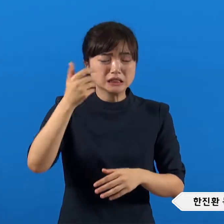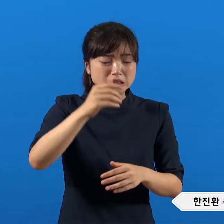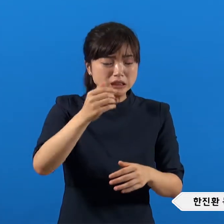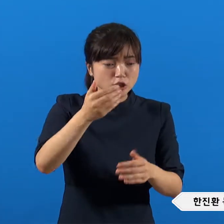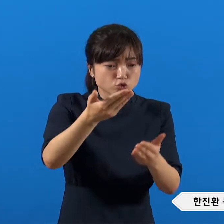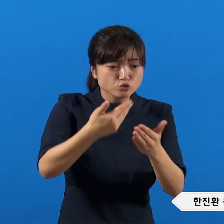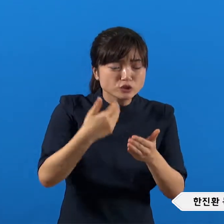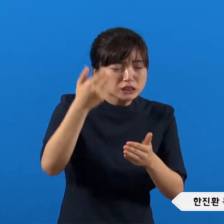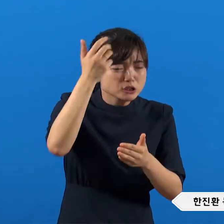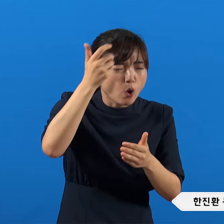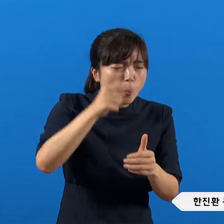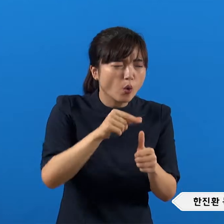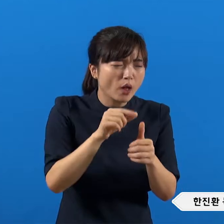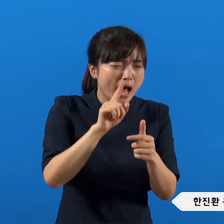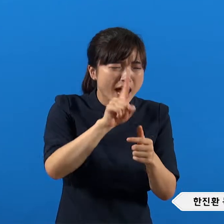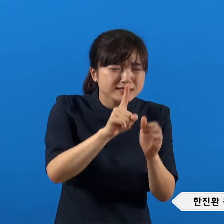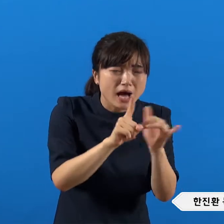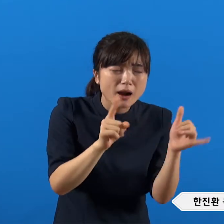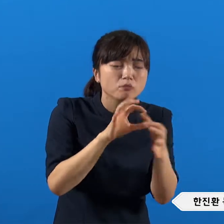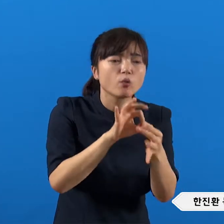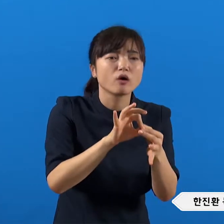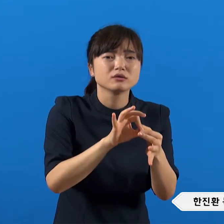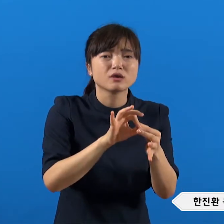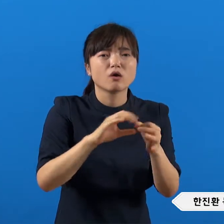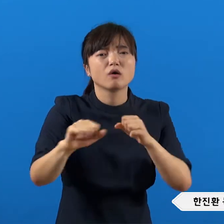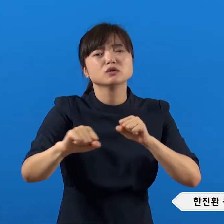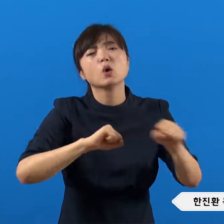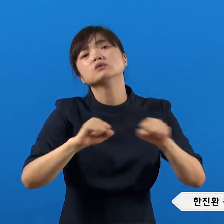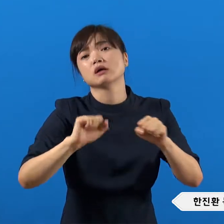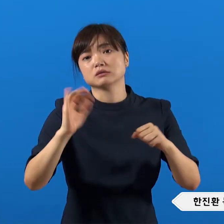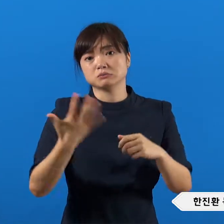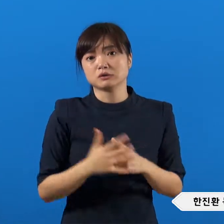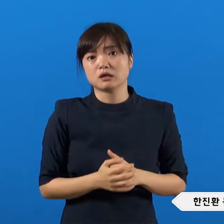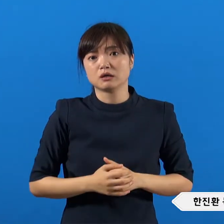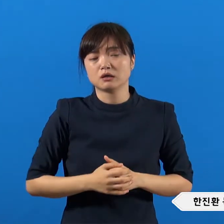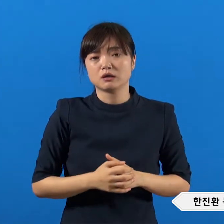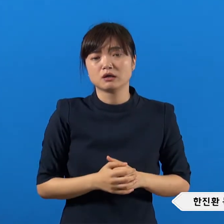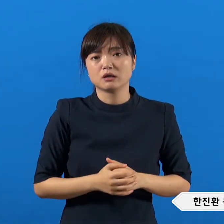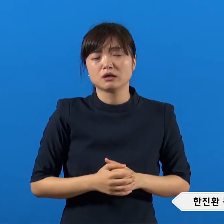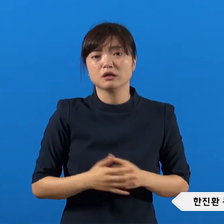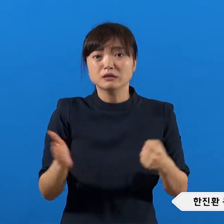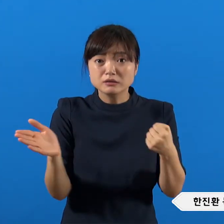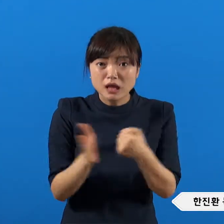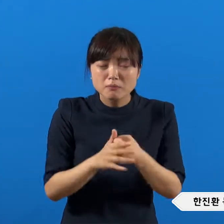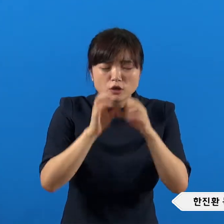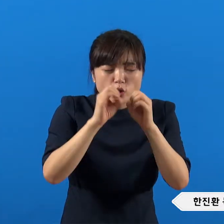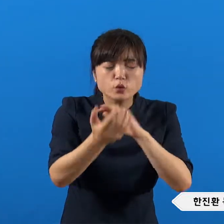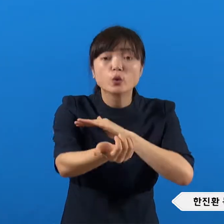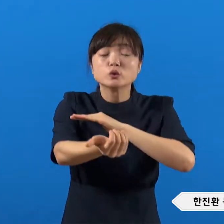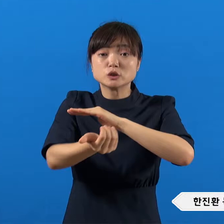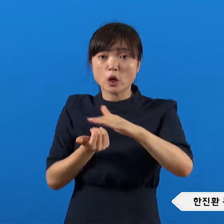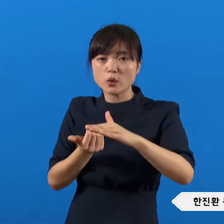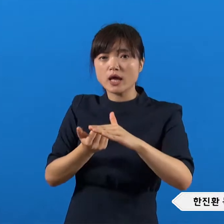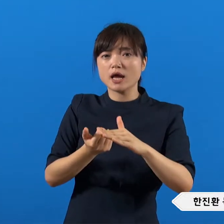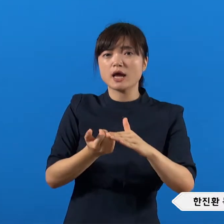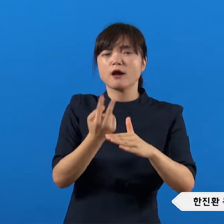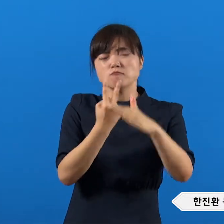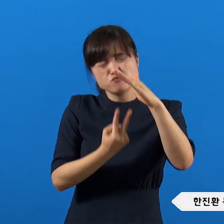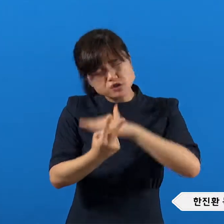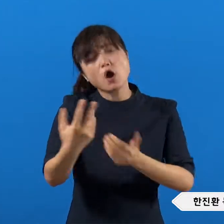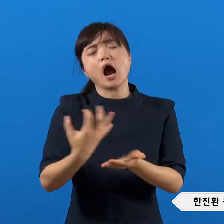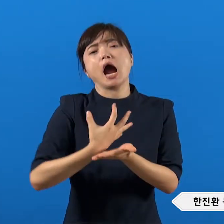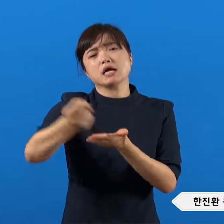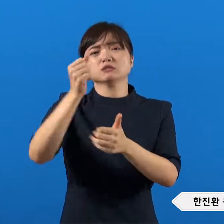통해서 하나님이 어떻게 역사하실지 모릅니다. 그래서 여러분, 전도하기 전에 먼저 비전을